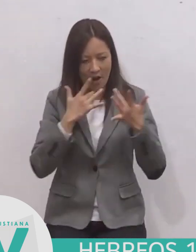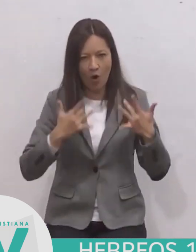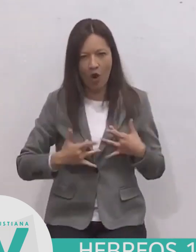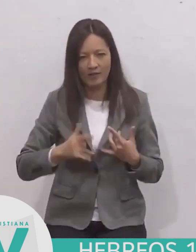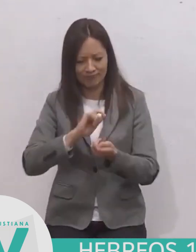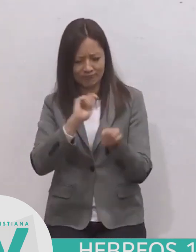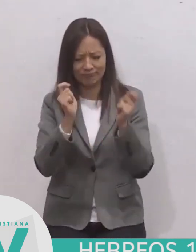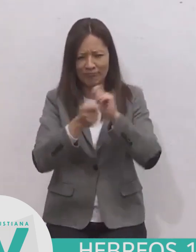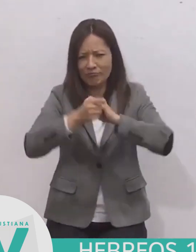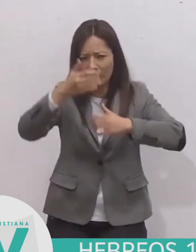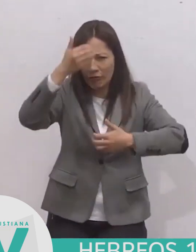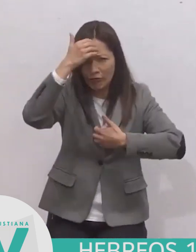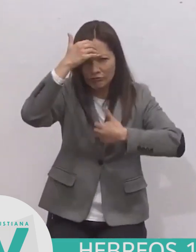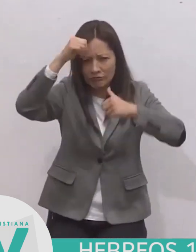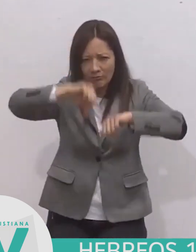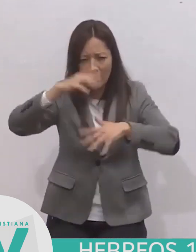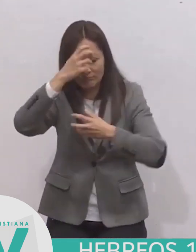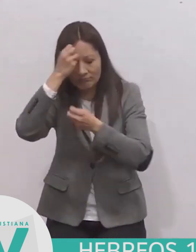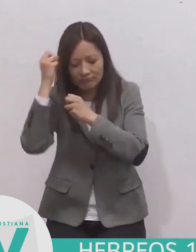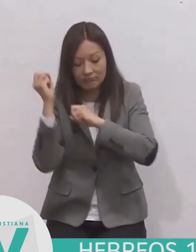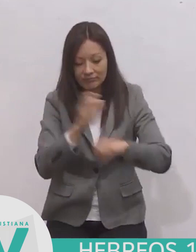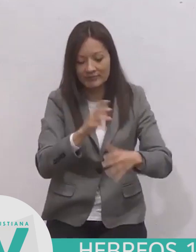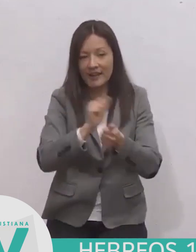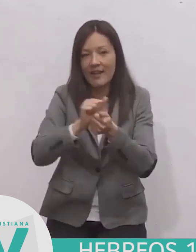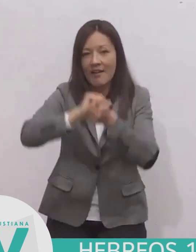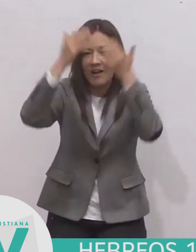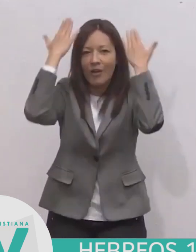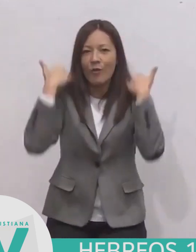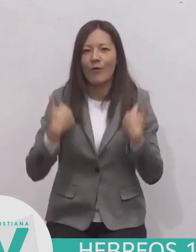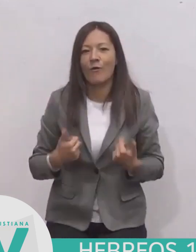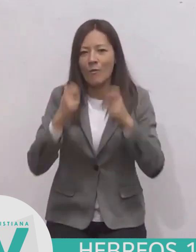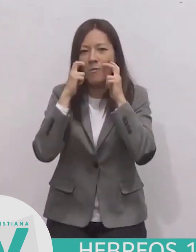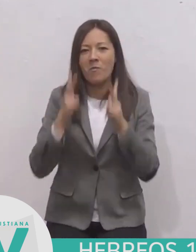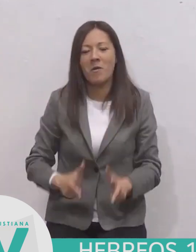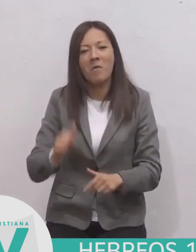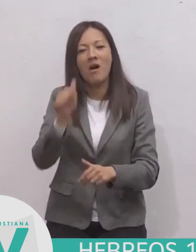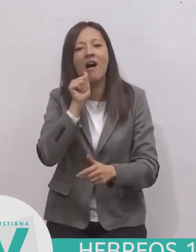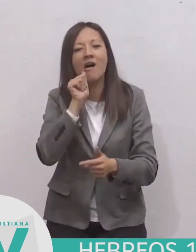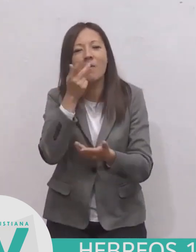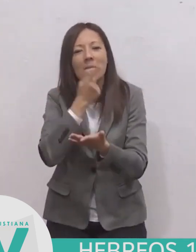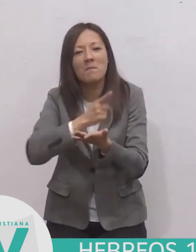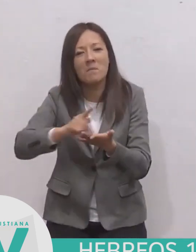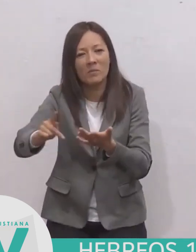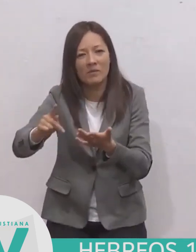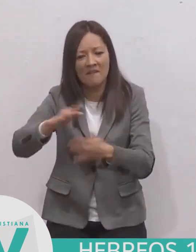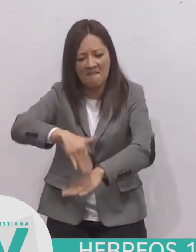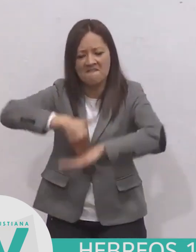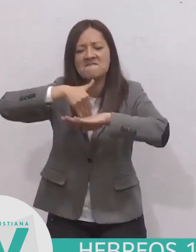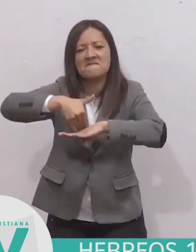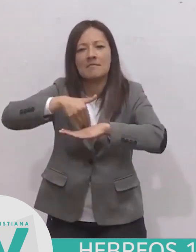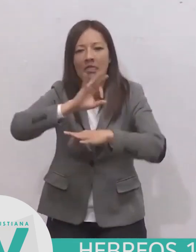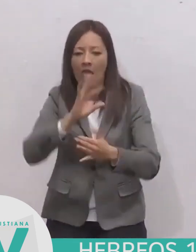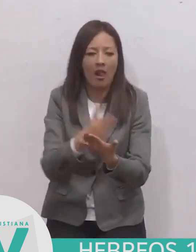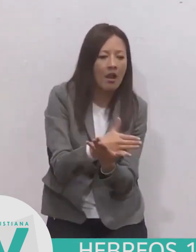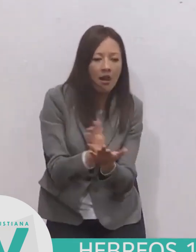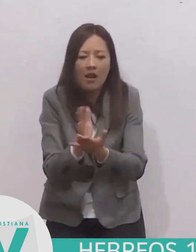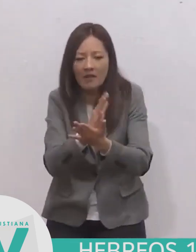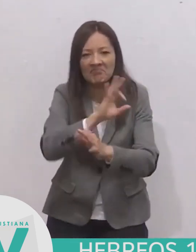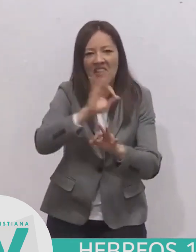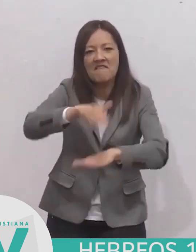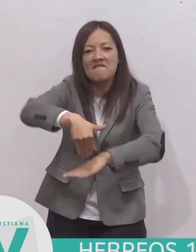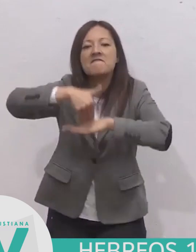y lavados los cuerpos con agua pura. Mantengamos firme, sin fluctuar, la profesión de nuestra